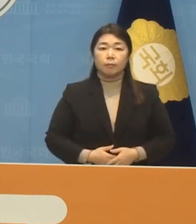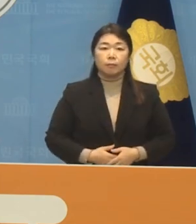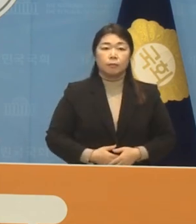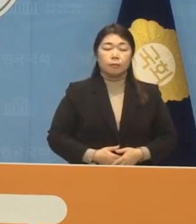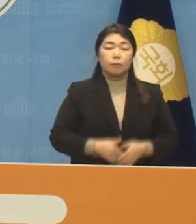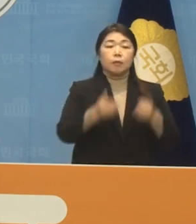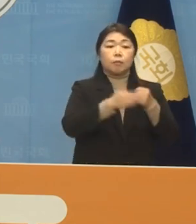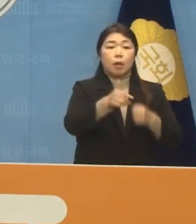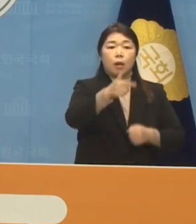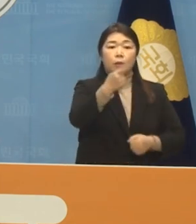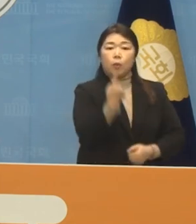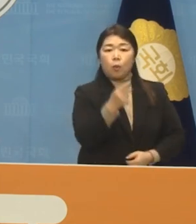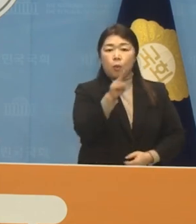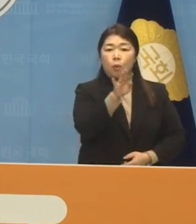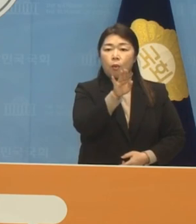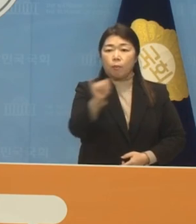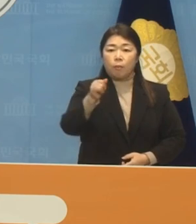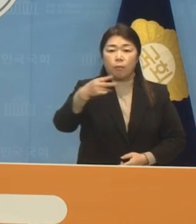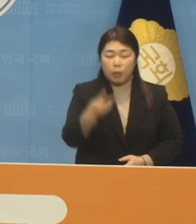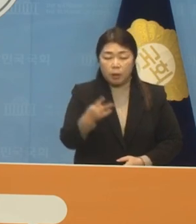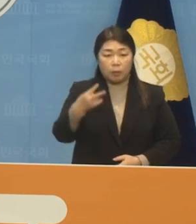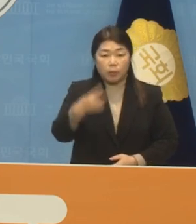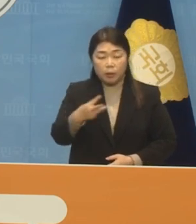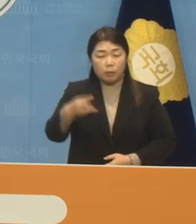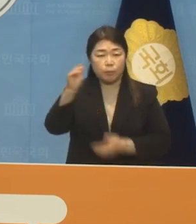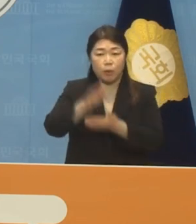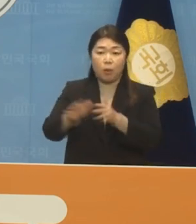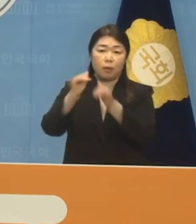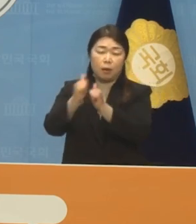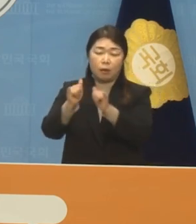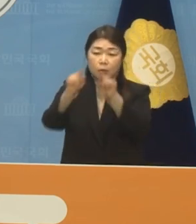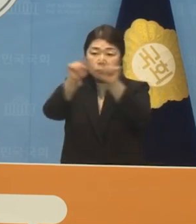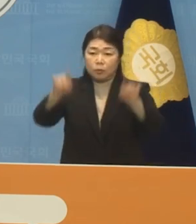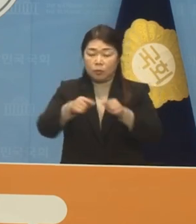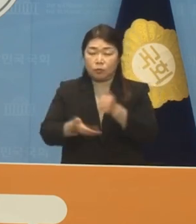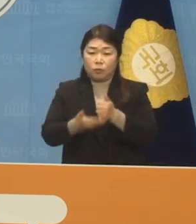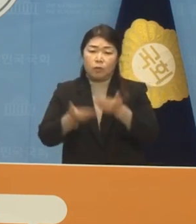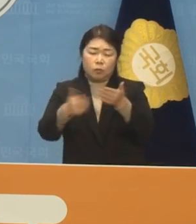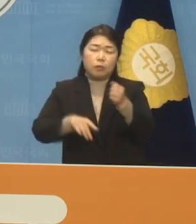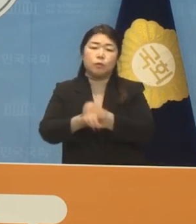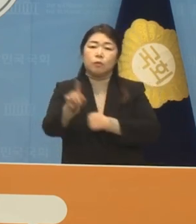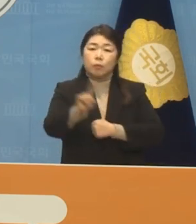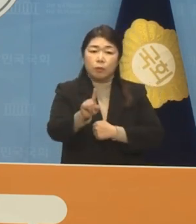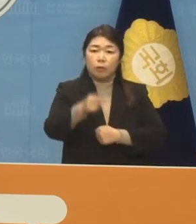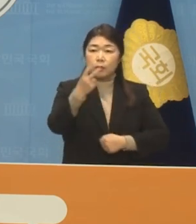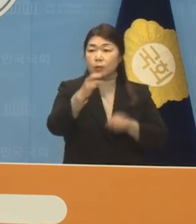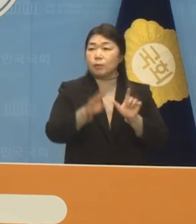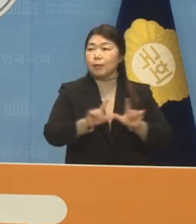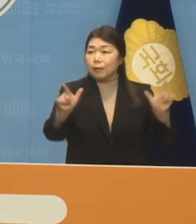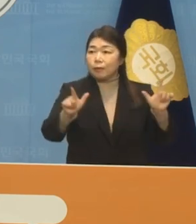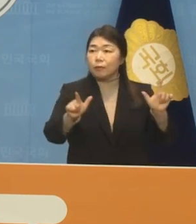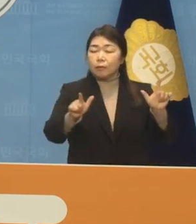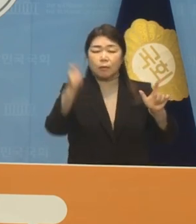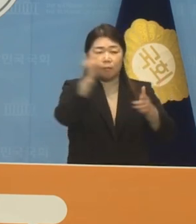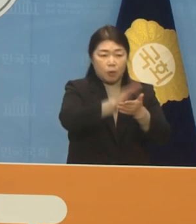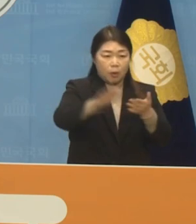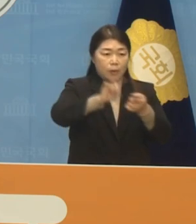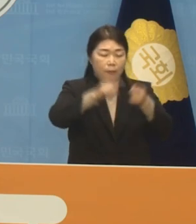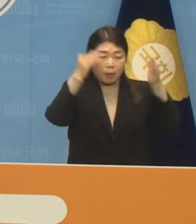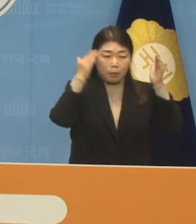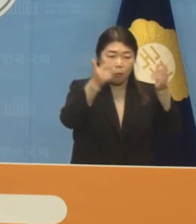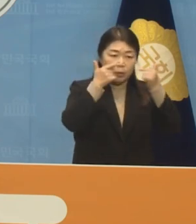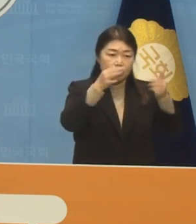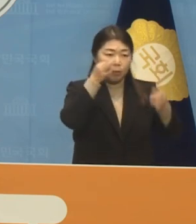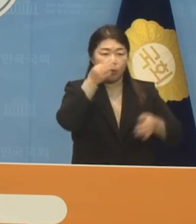평화상 후보로 전장현을 추천하는 것은 2024년에 대한민국이 나아가야 할 가치와 평화의 방향을